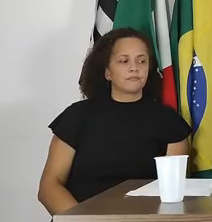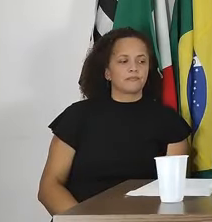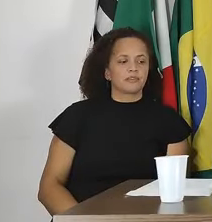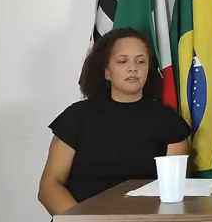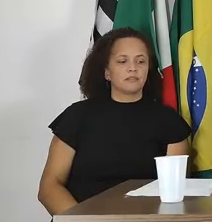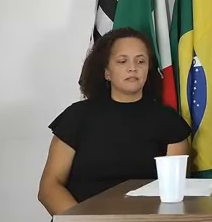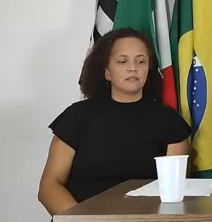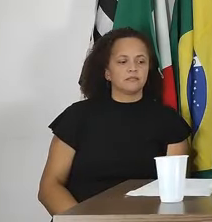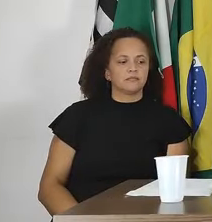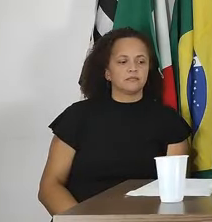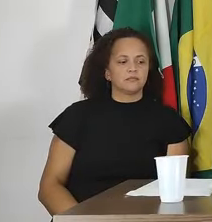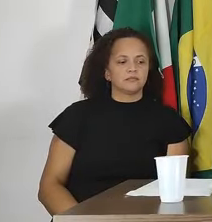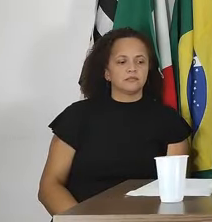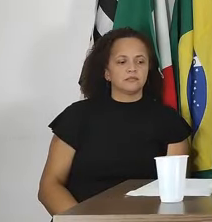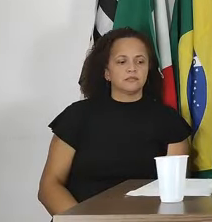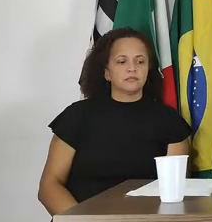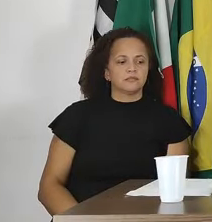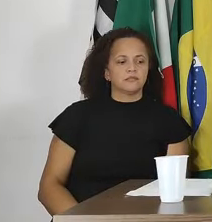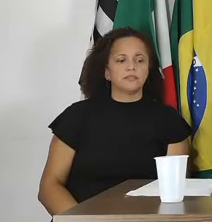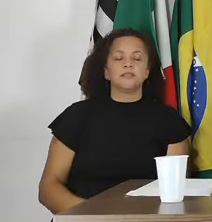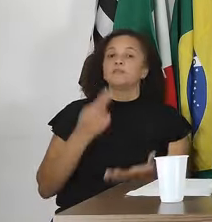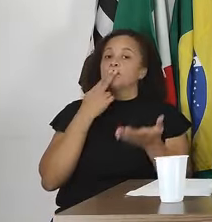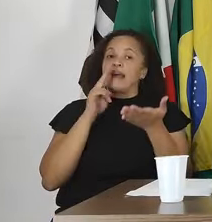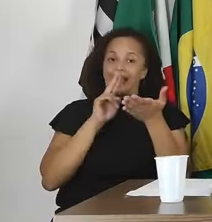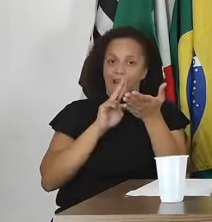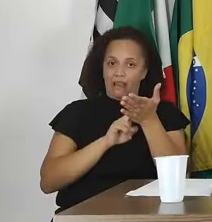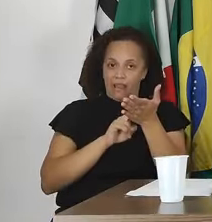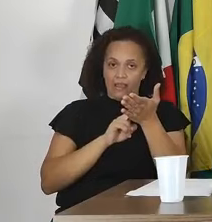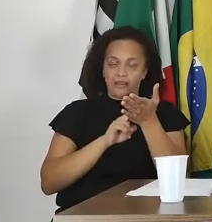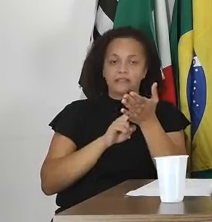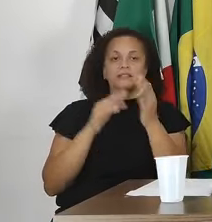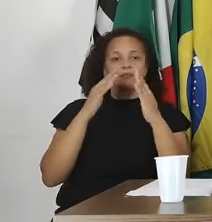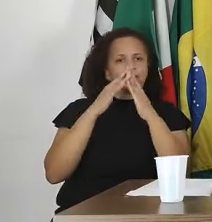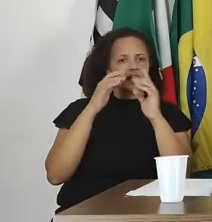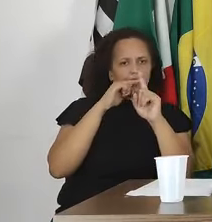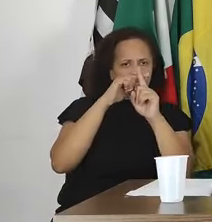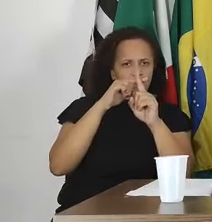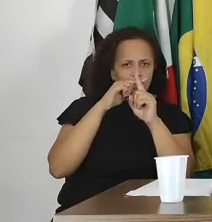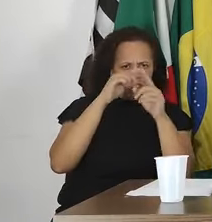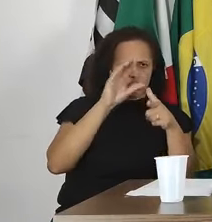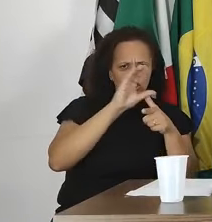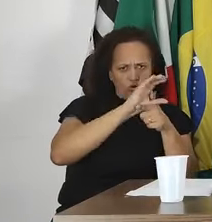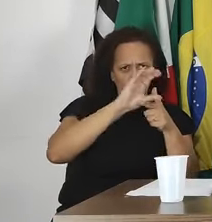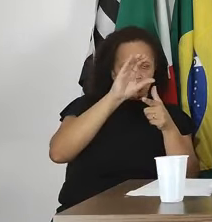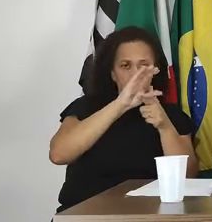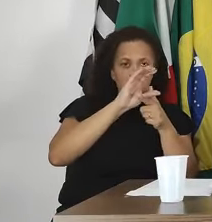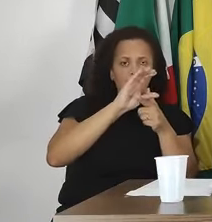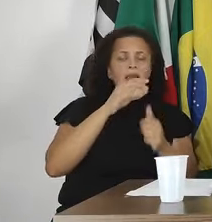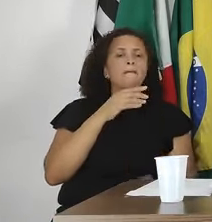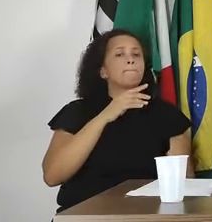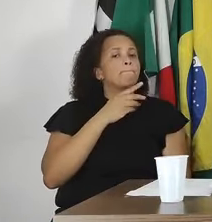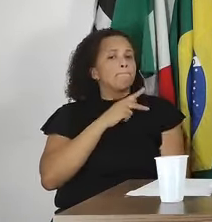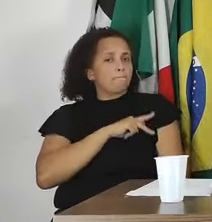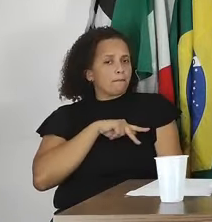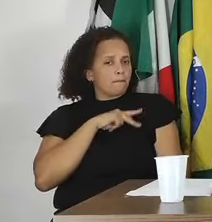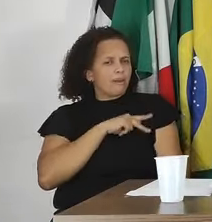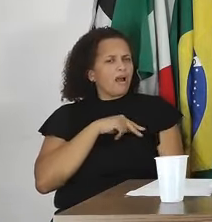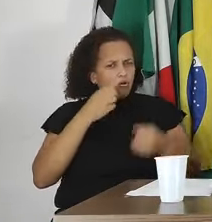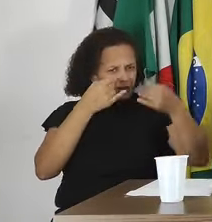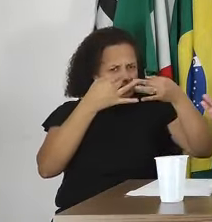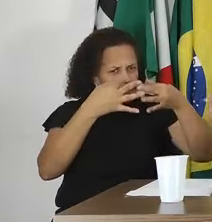ó. É uma carta para a igreja de Coríntios que Paulo estava falando sobre litígio de casamento,